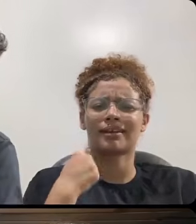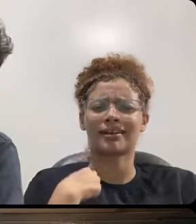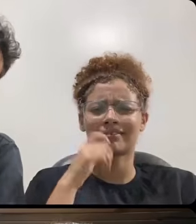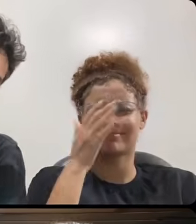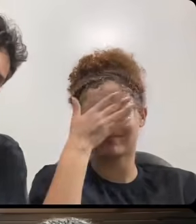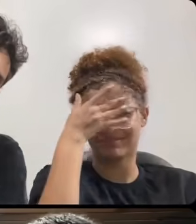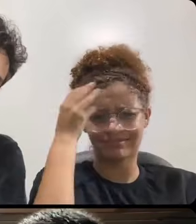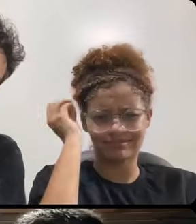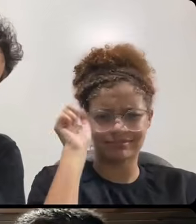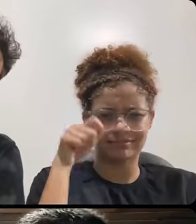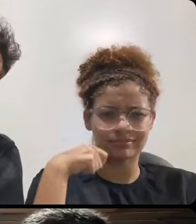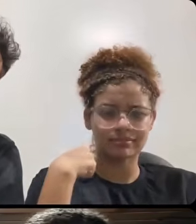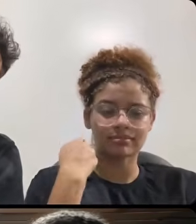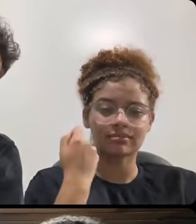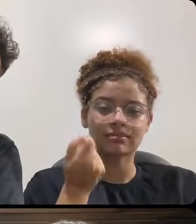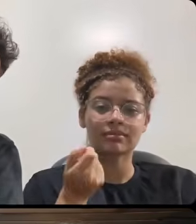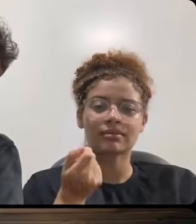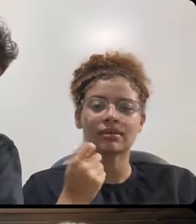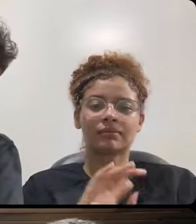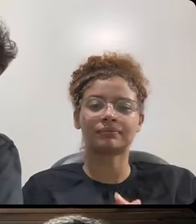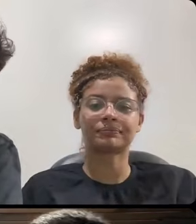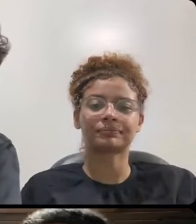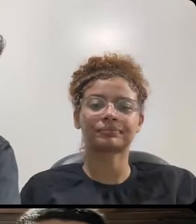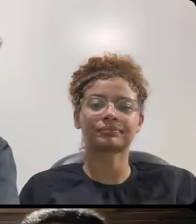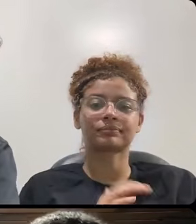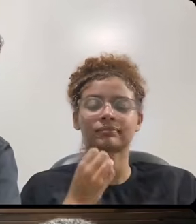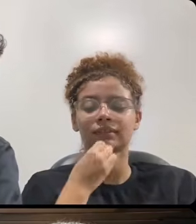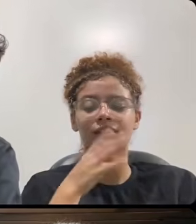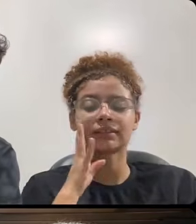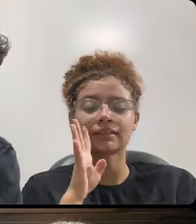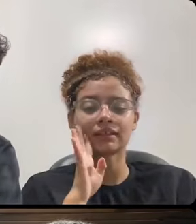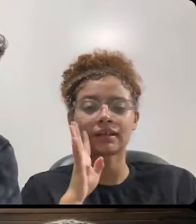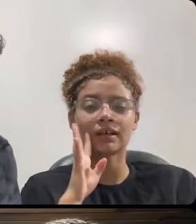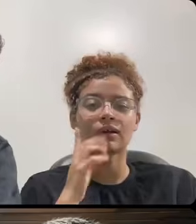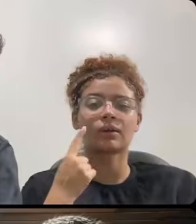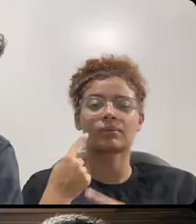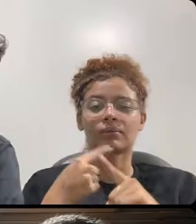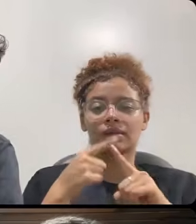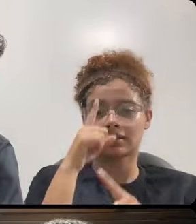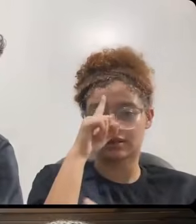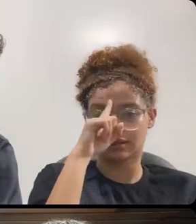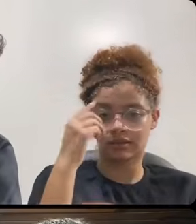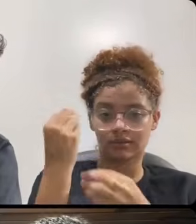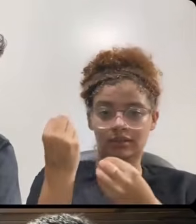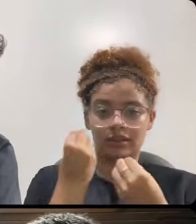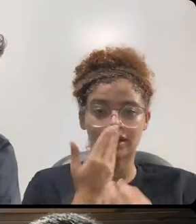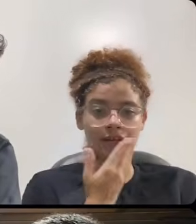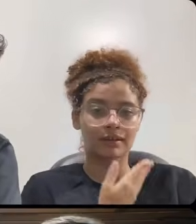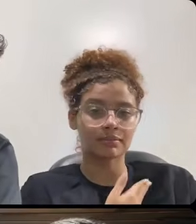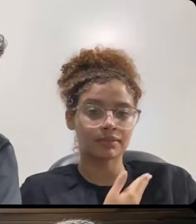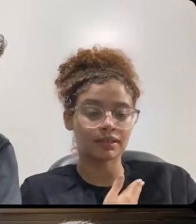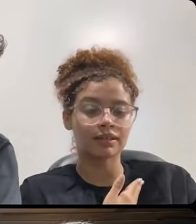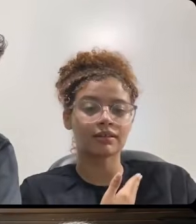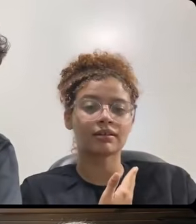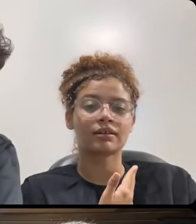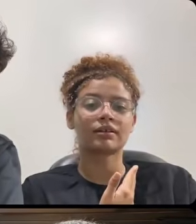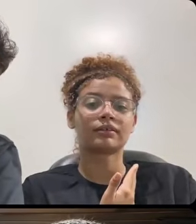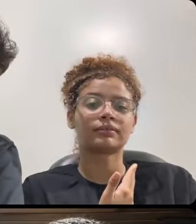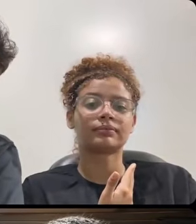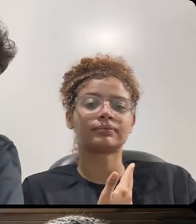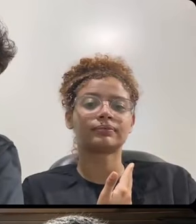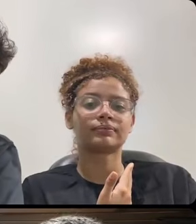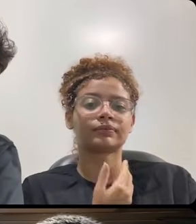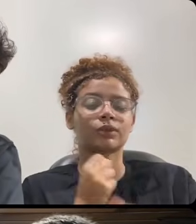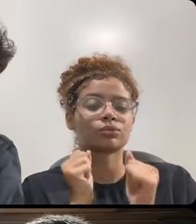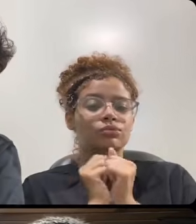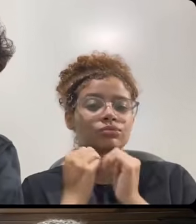todo mundo respeitava e apoiava, né? Então, eu acho interessante, né? Que quando Deus nos coloca amigos, poder para ele dividir um apartamento, né?